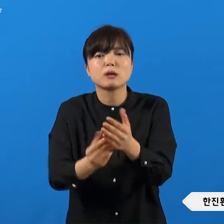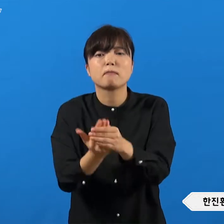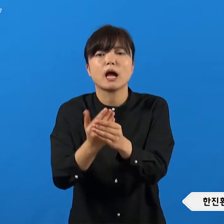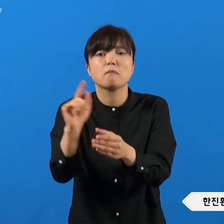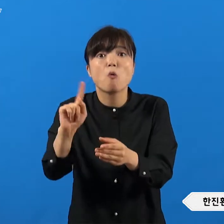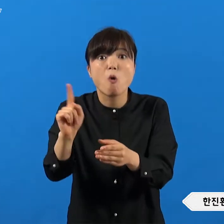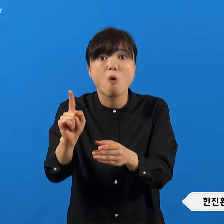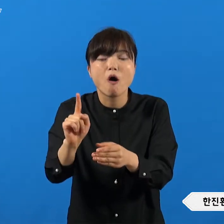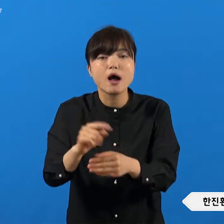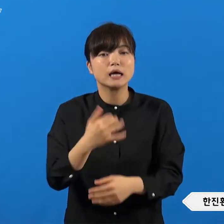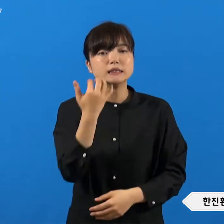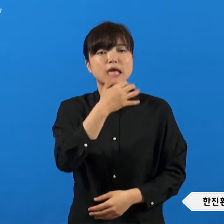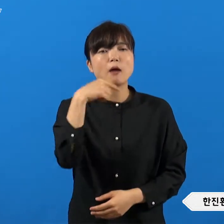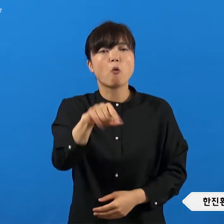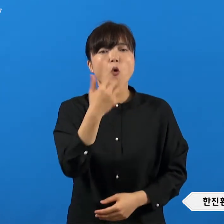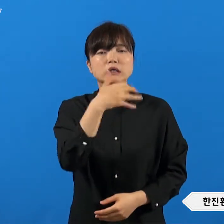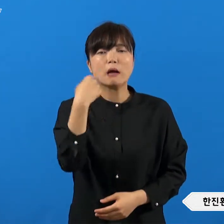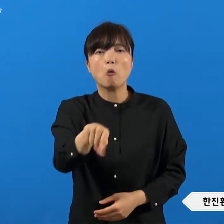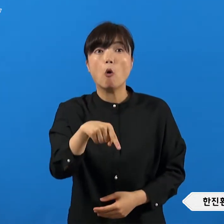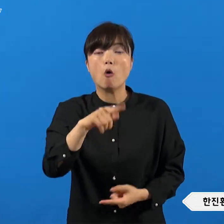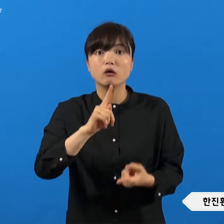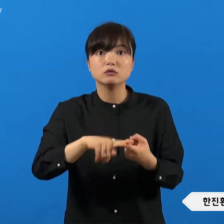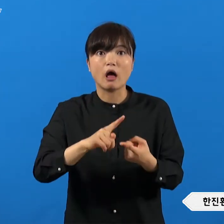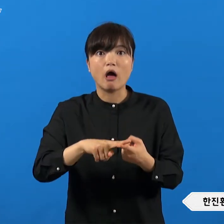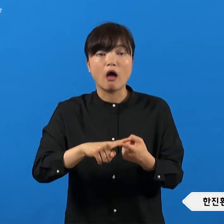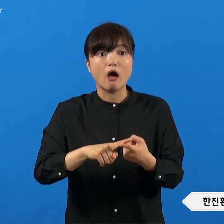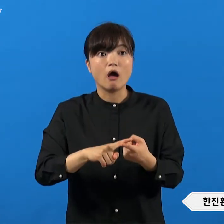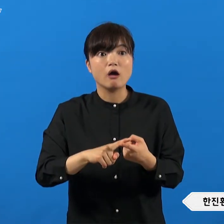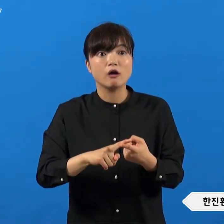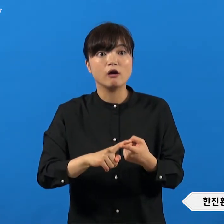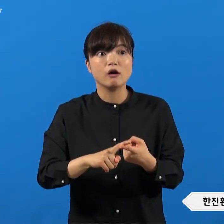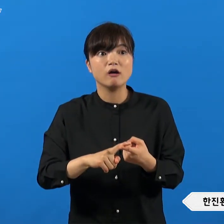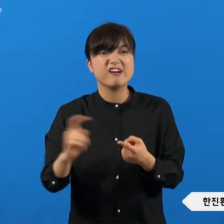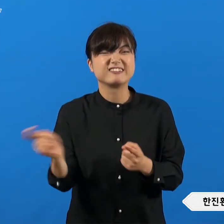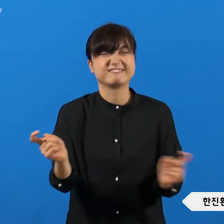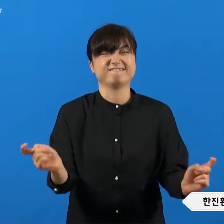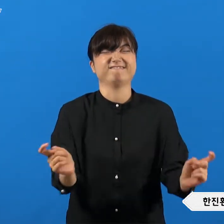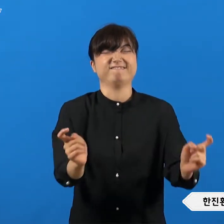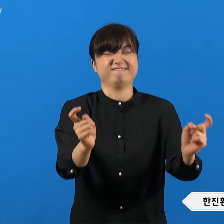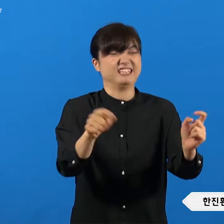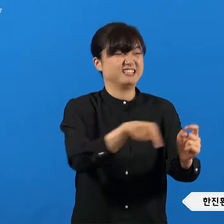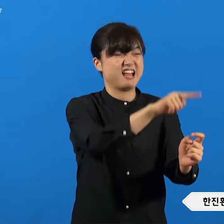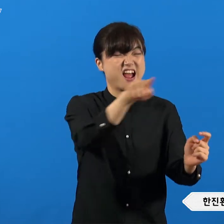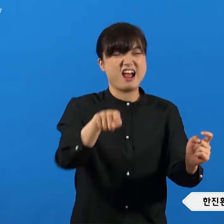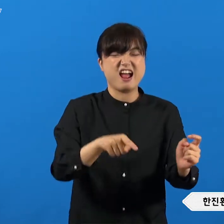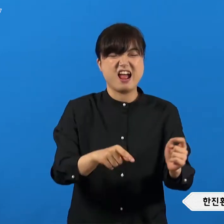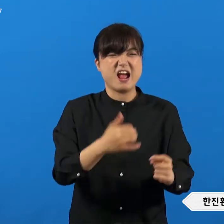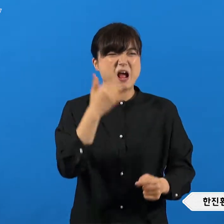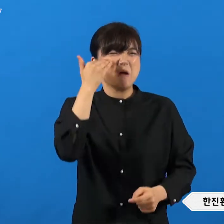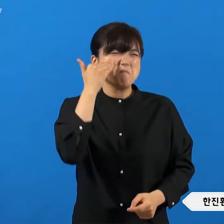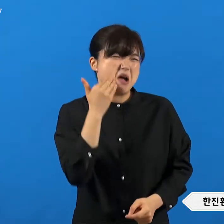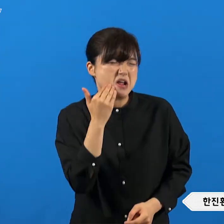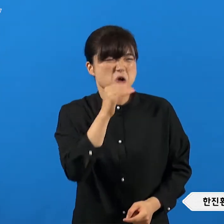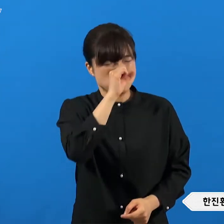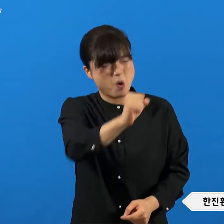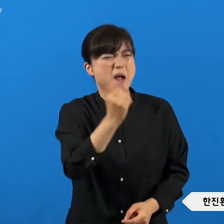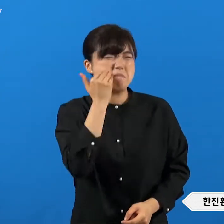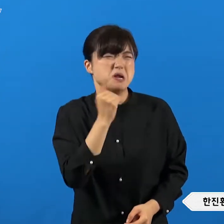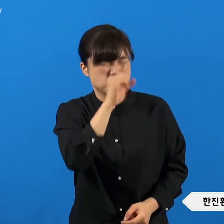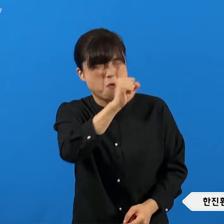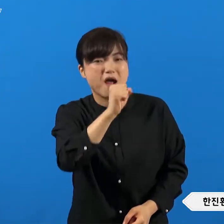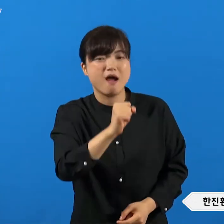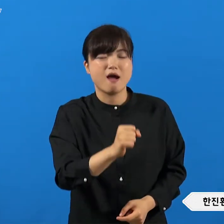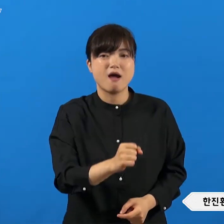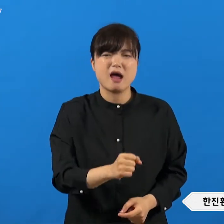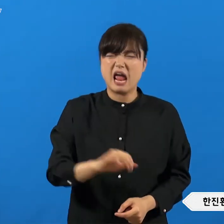문제입니다. 무슨 색깔로 할 건가? 그걸로 갑론을박을 했습니다. 파란색은 무슨 의미니까 파란색으로